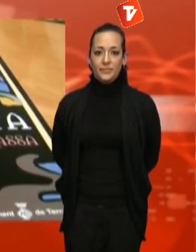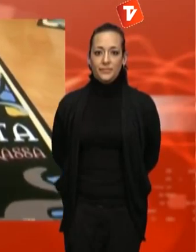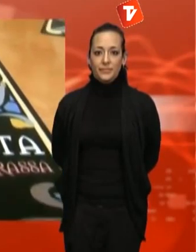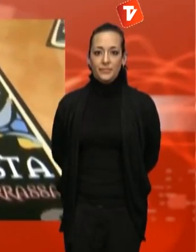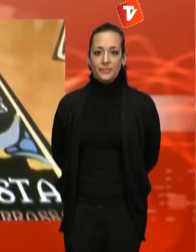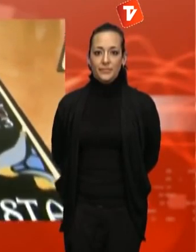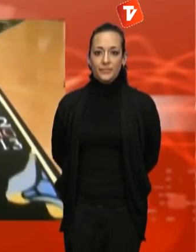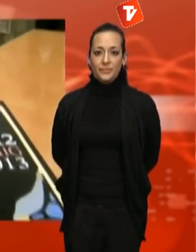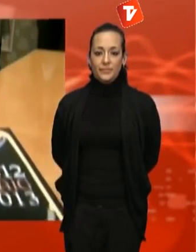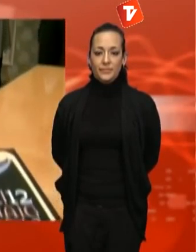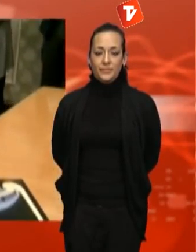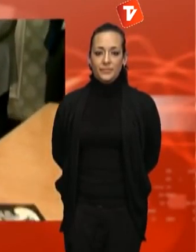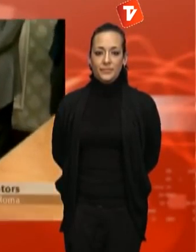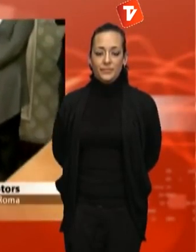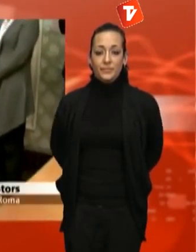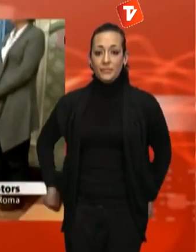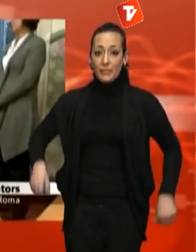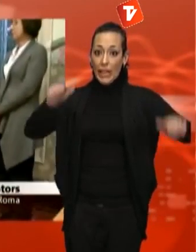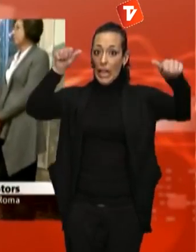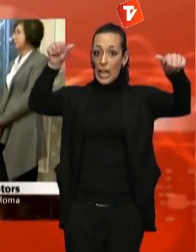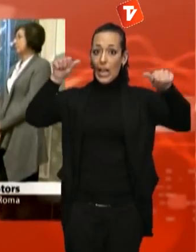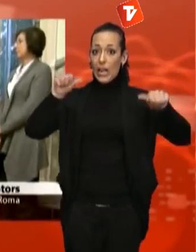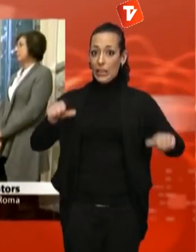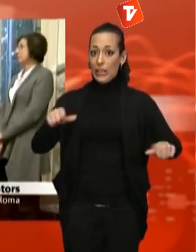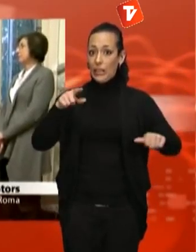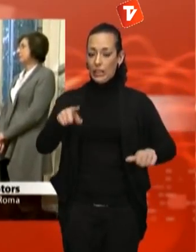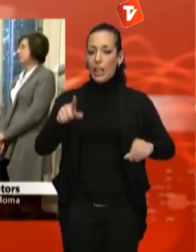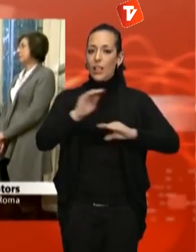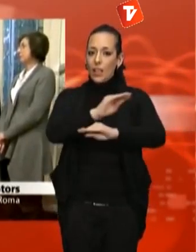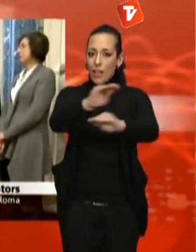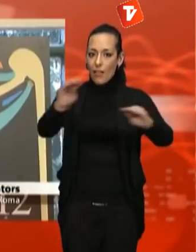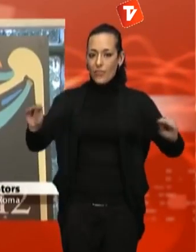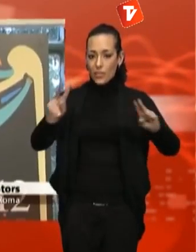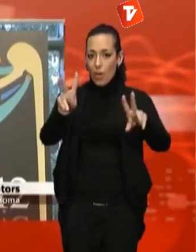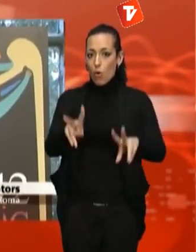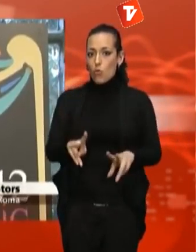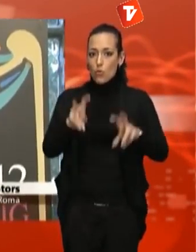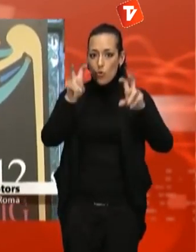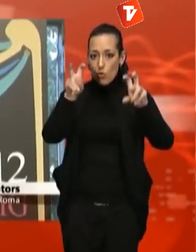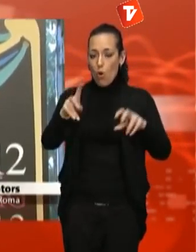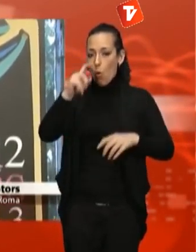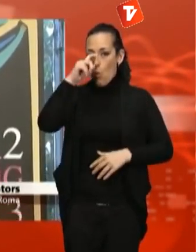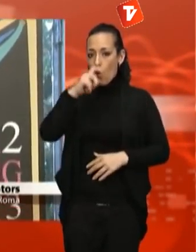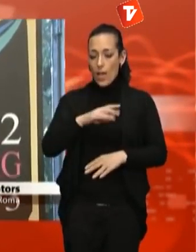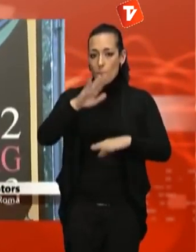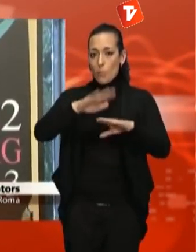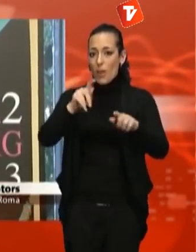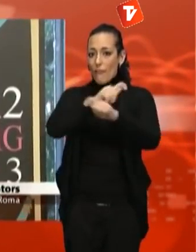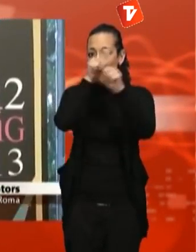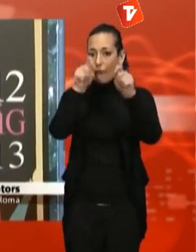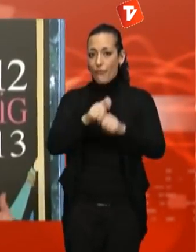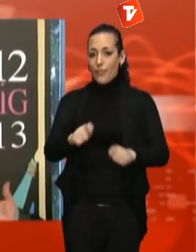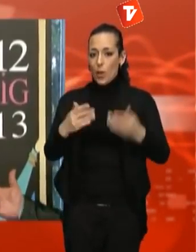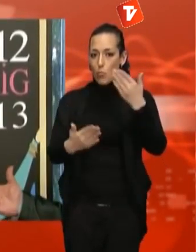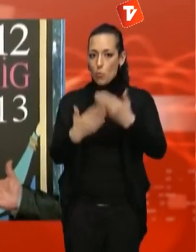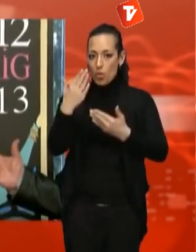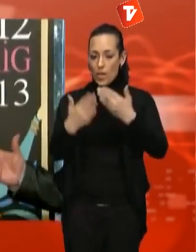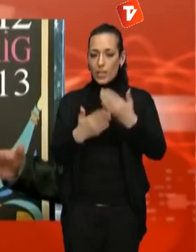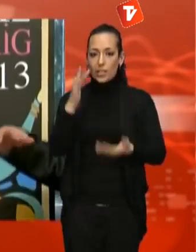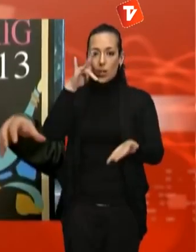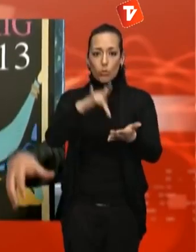Aquest el cartell que anuncia una nova edició de la Fira Modernista que aquest any se celebrarà els dies 11 i 12 de maig.